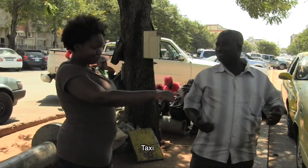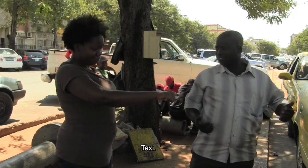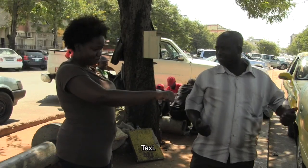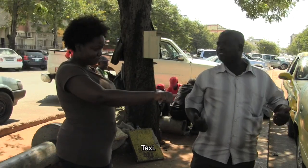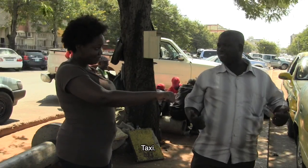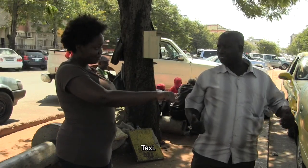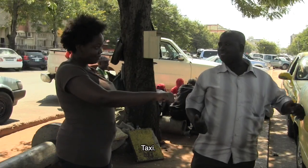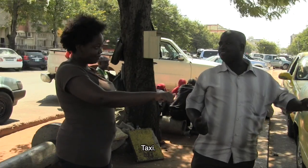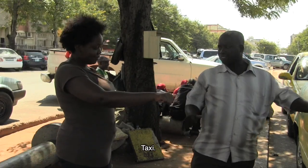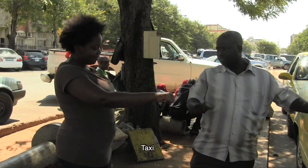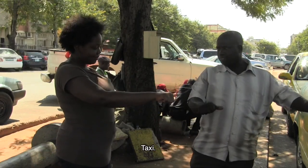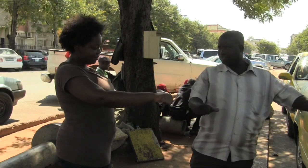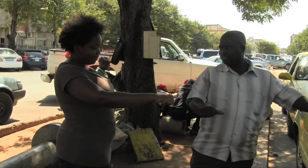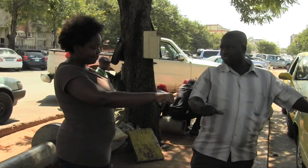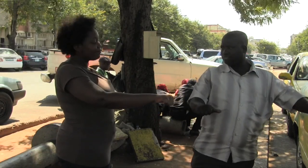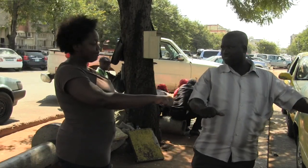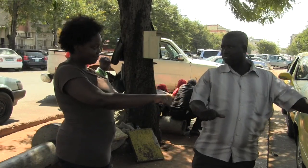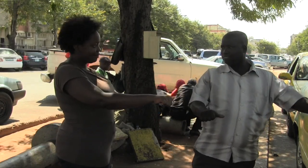Táxi!